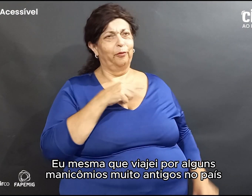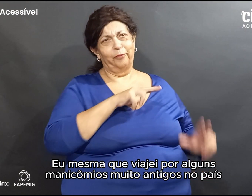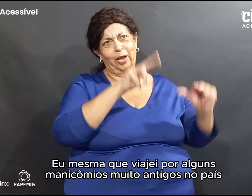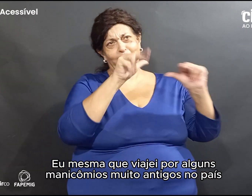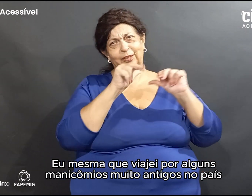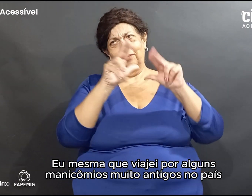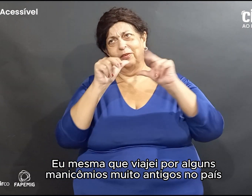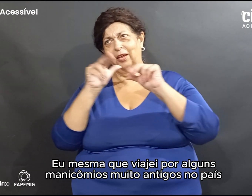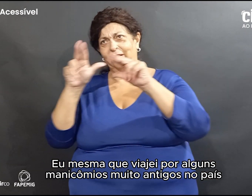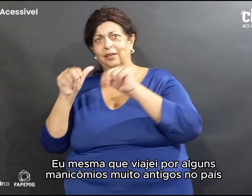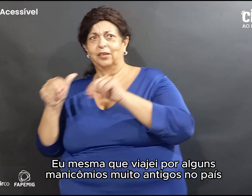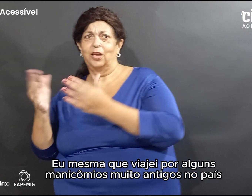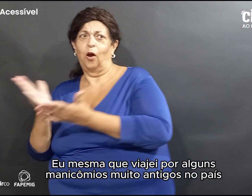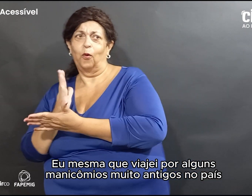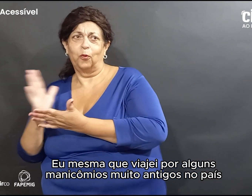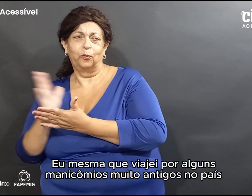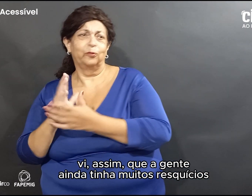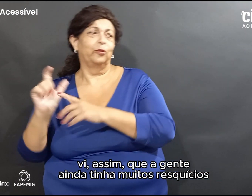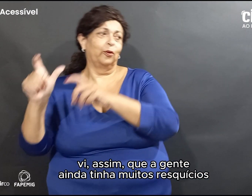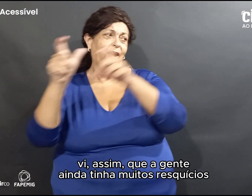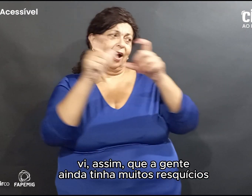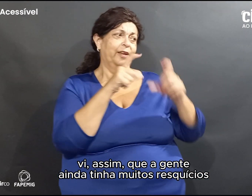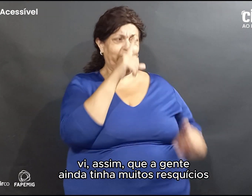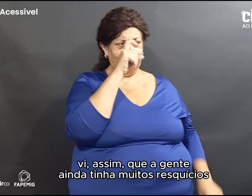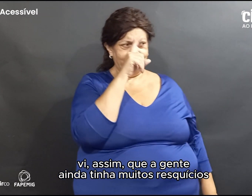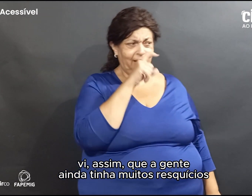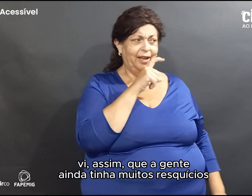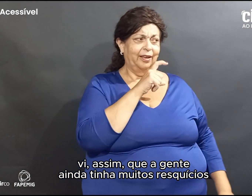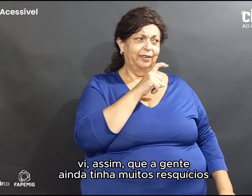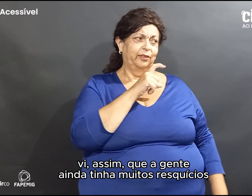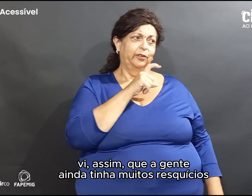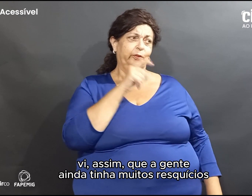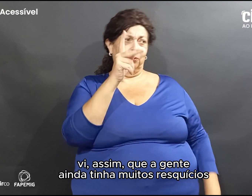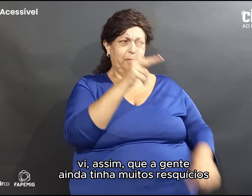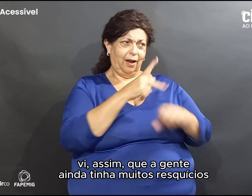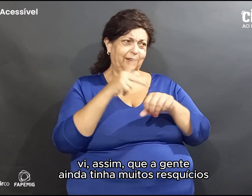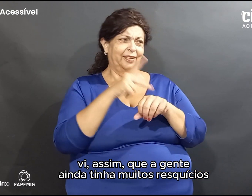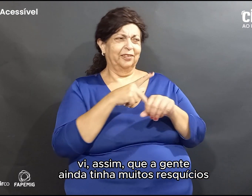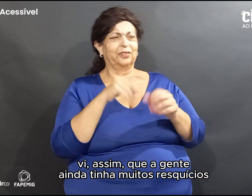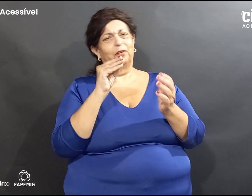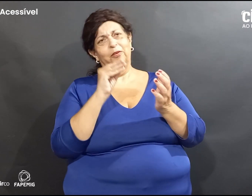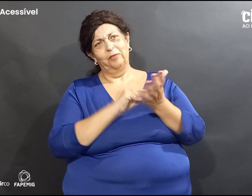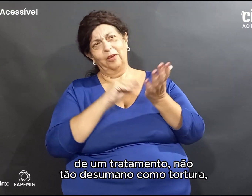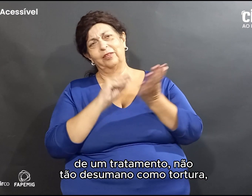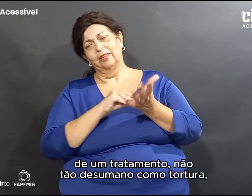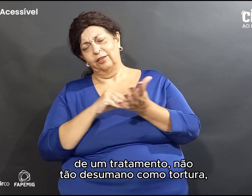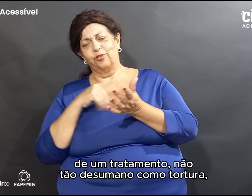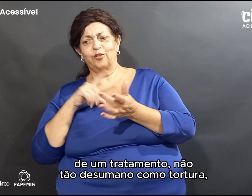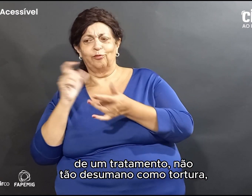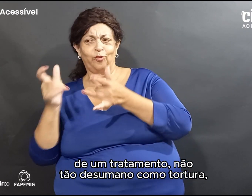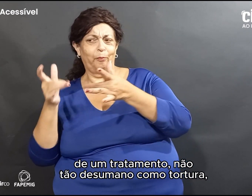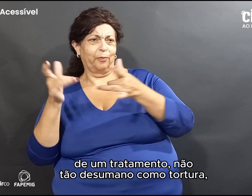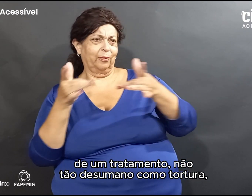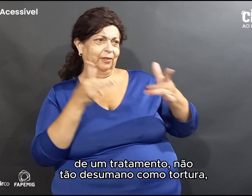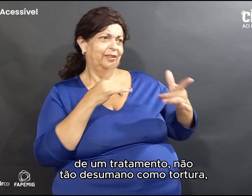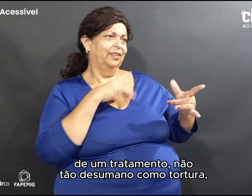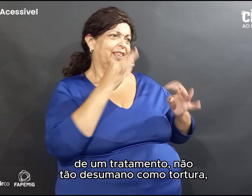alguns, né, manicômios muito antigos no país, vi assim que a gente ainda tinha muitos resquícios, né, de um tratamento não tão desumano